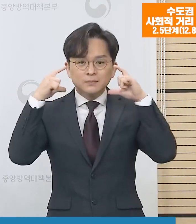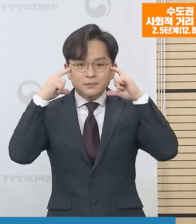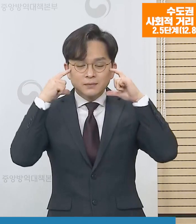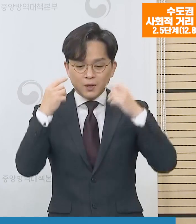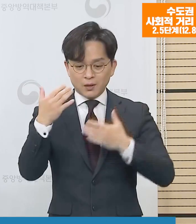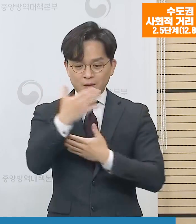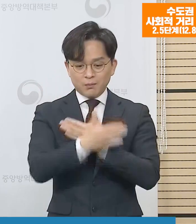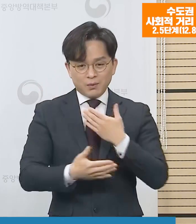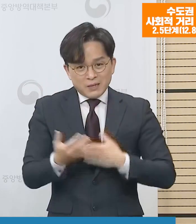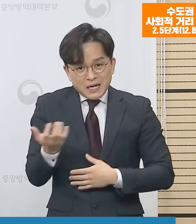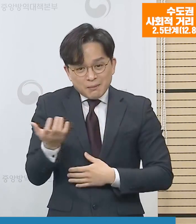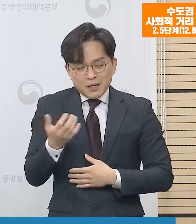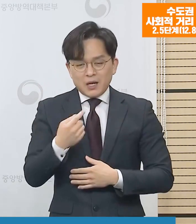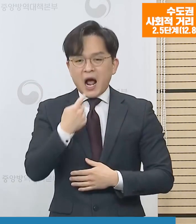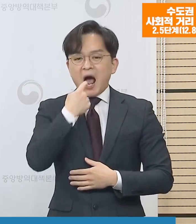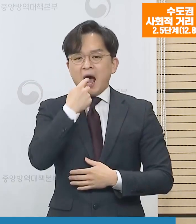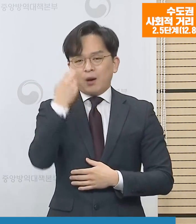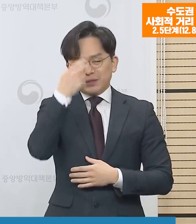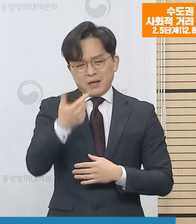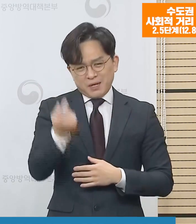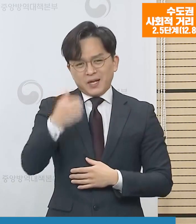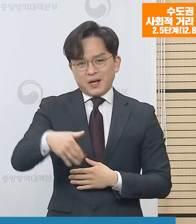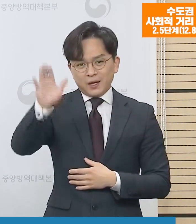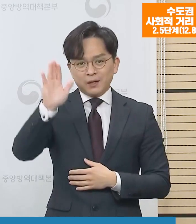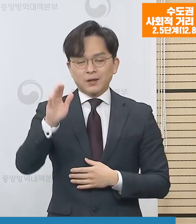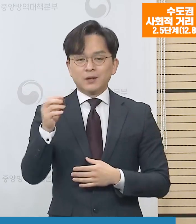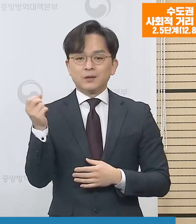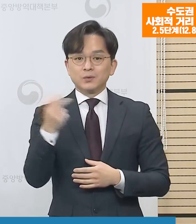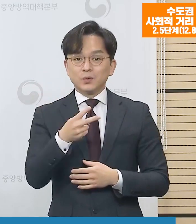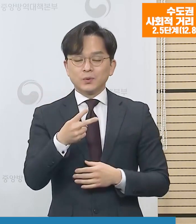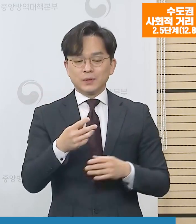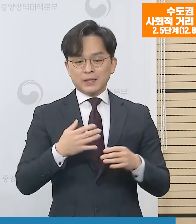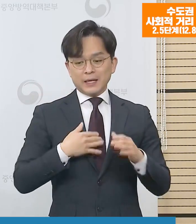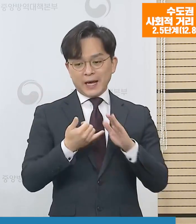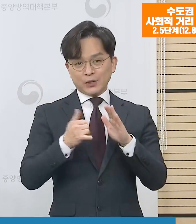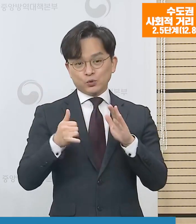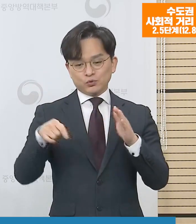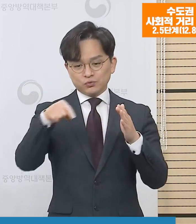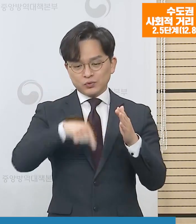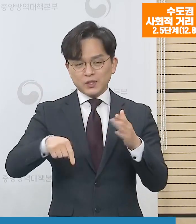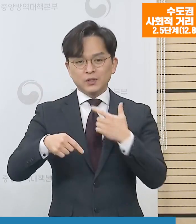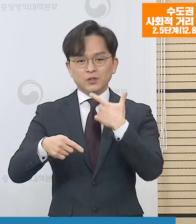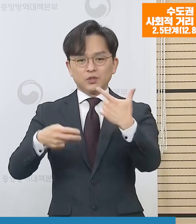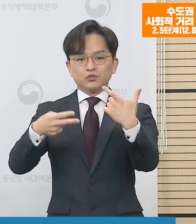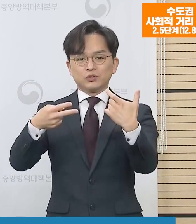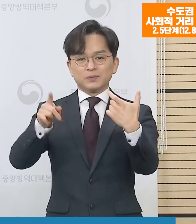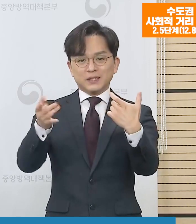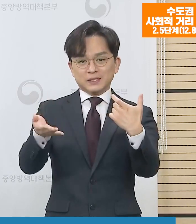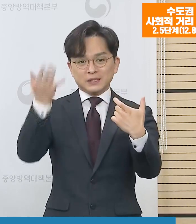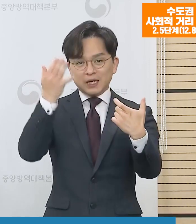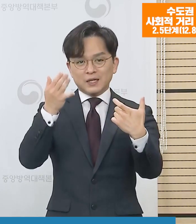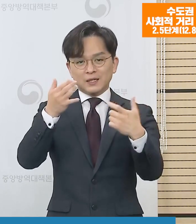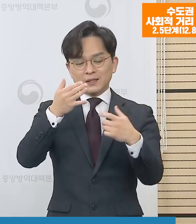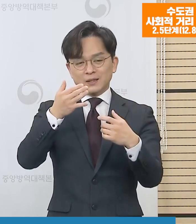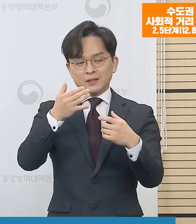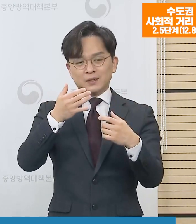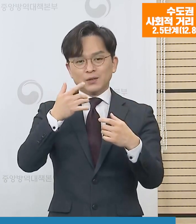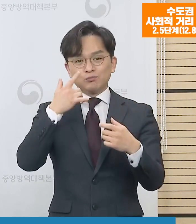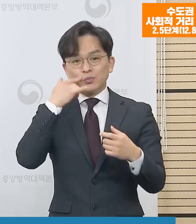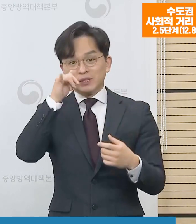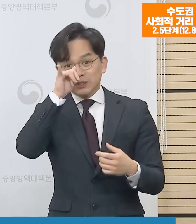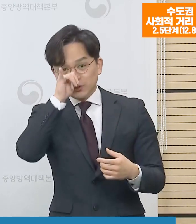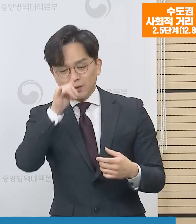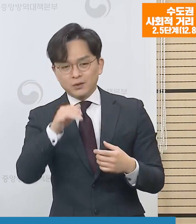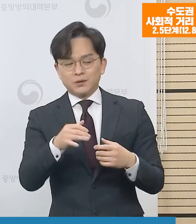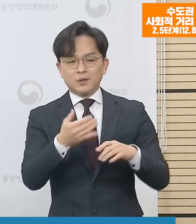중요하겠습니다. 또한 동거 가족 중에 60세 이상의 고위험군이 있는 경우에는 외부인의 방문 자제와 또 유증상자의